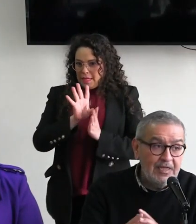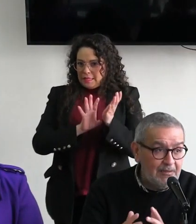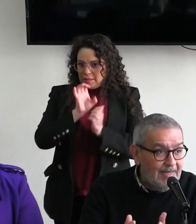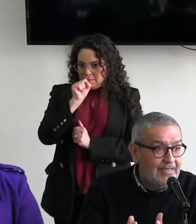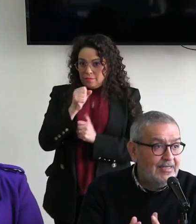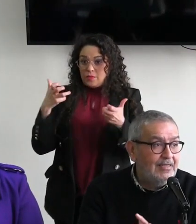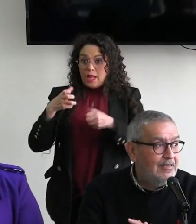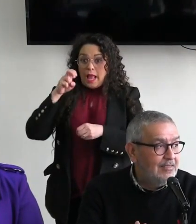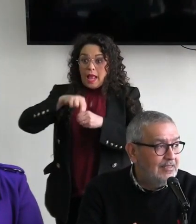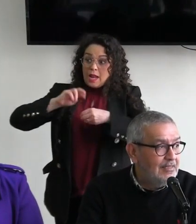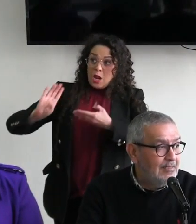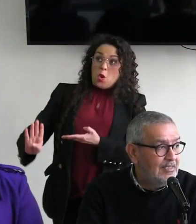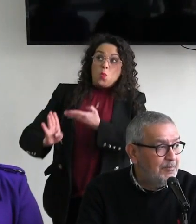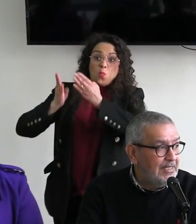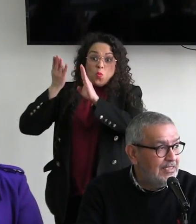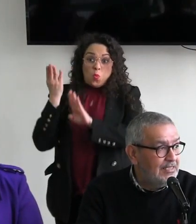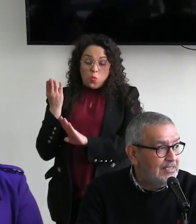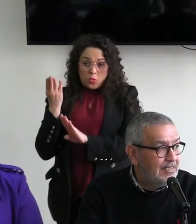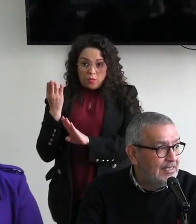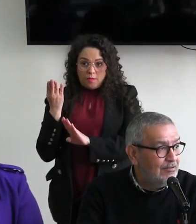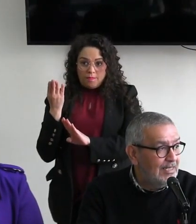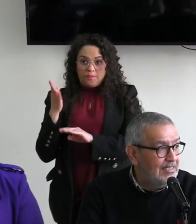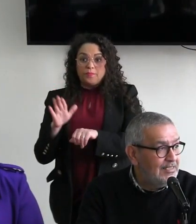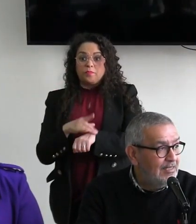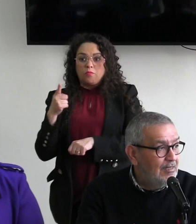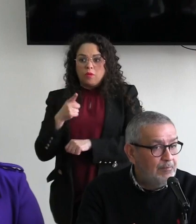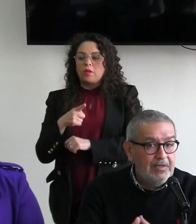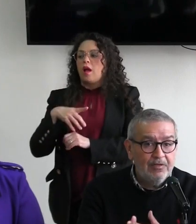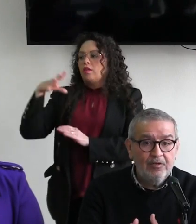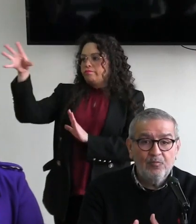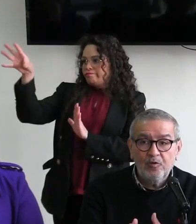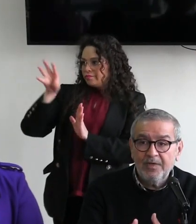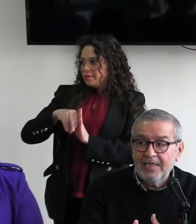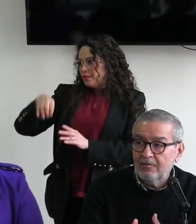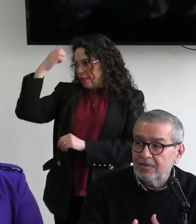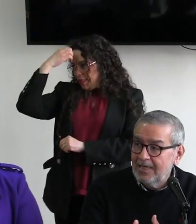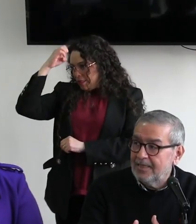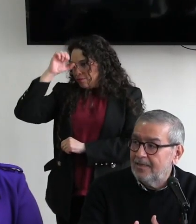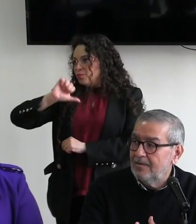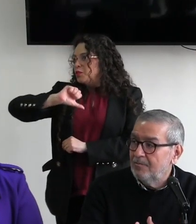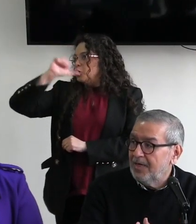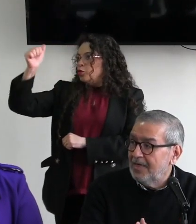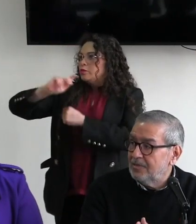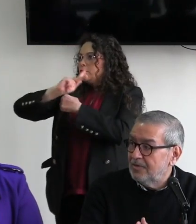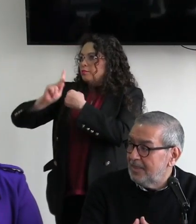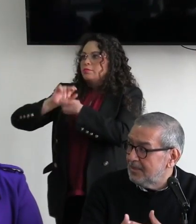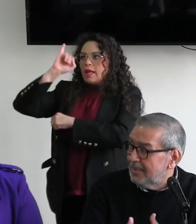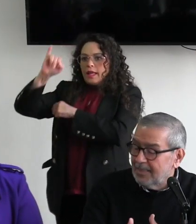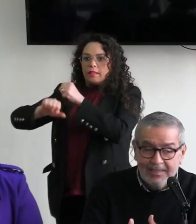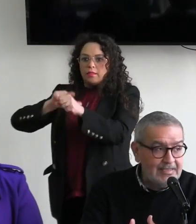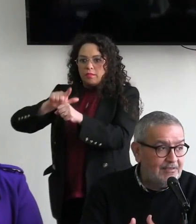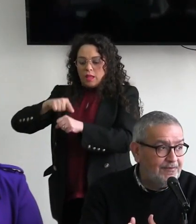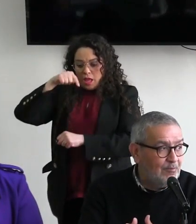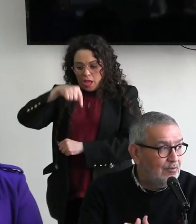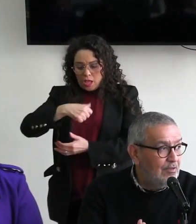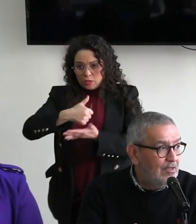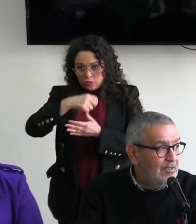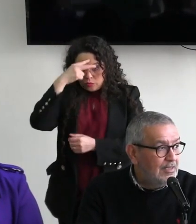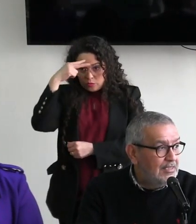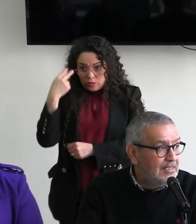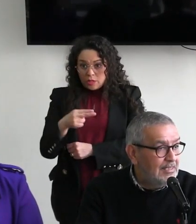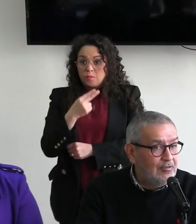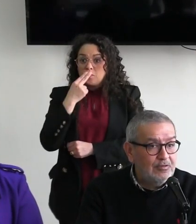mundo, derivada de experiencias internacionales, pero creo muy bien acotada para la ciudad. Esta carta que se